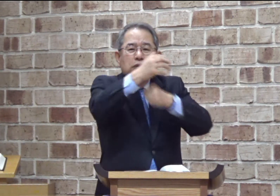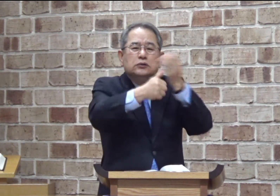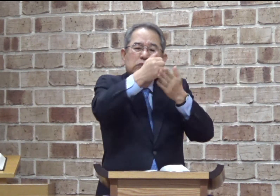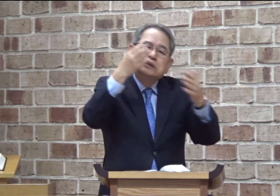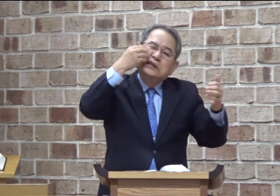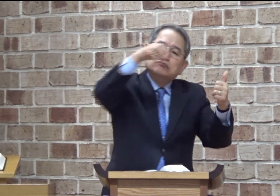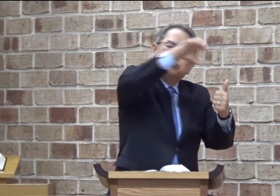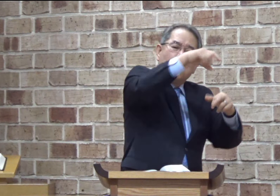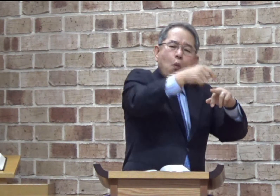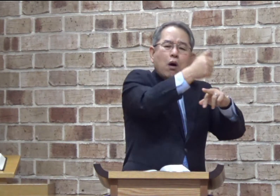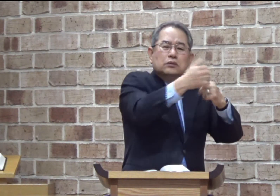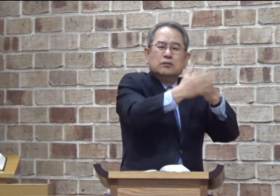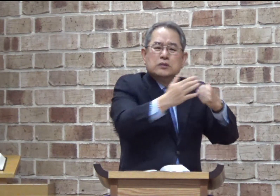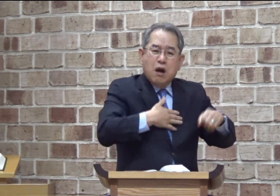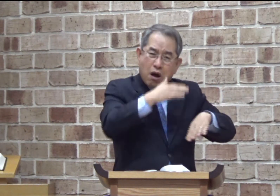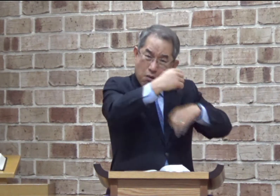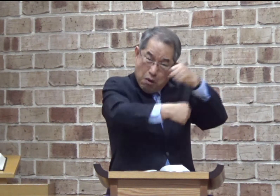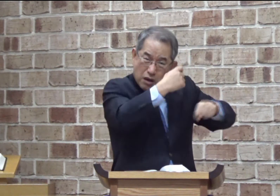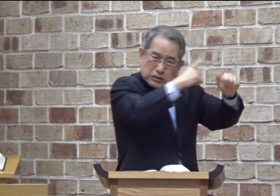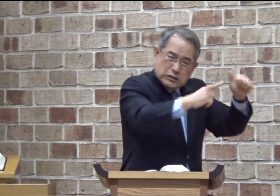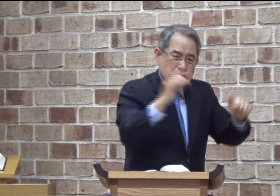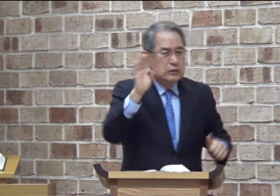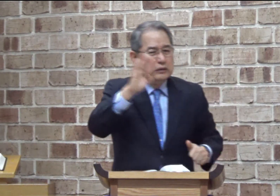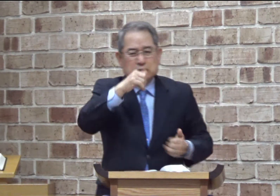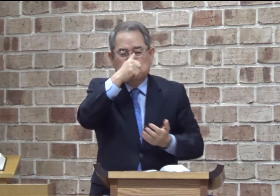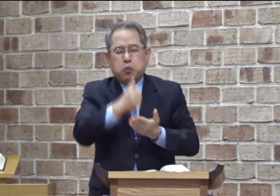다윗이 데리고 다니는 군사들이 있었는데